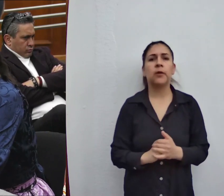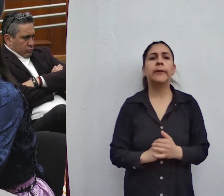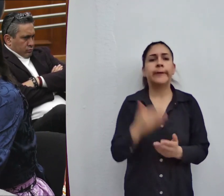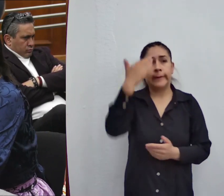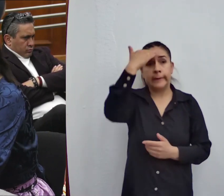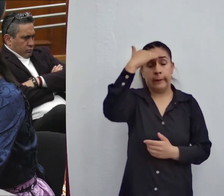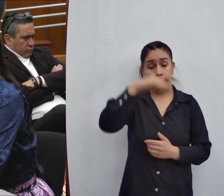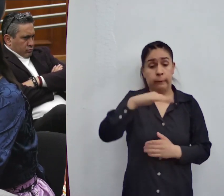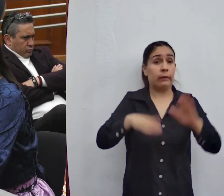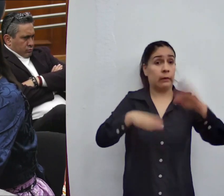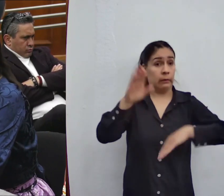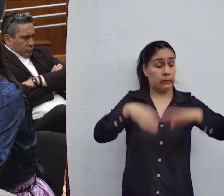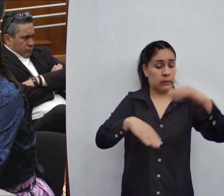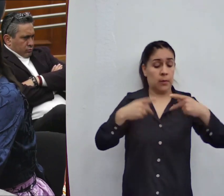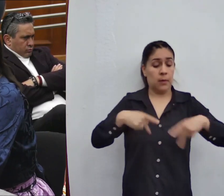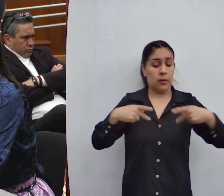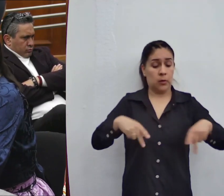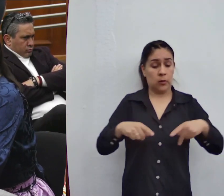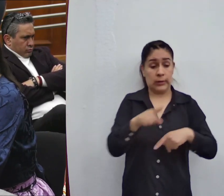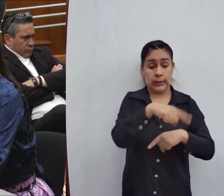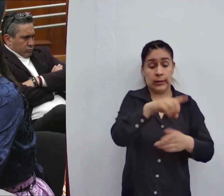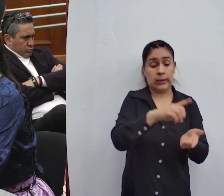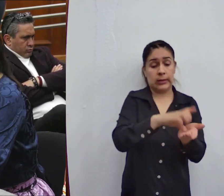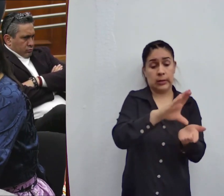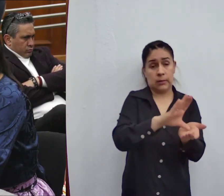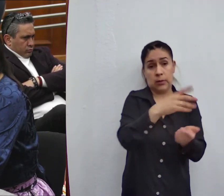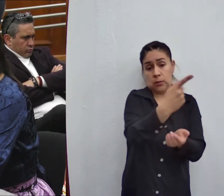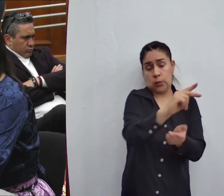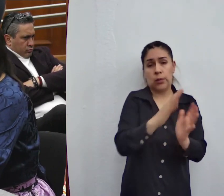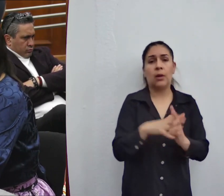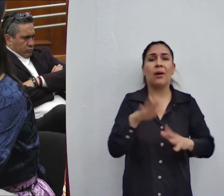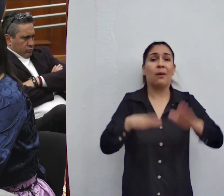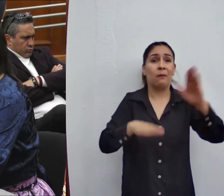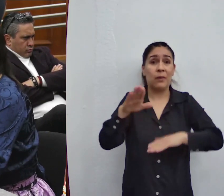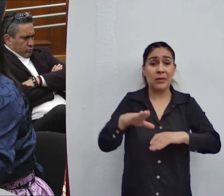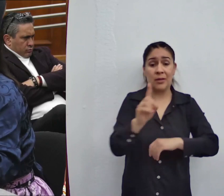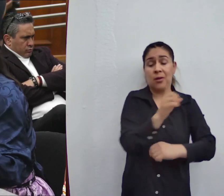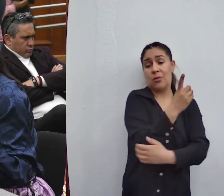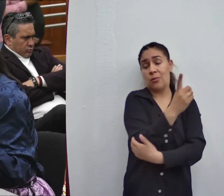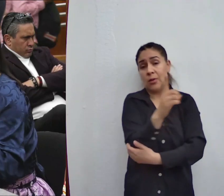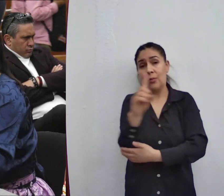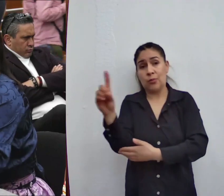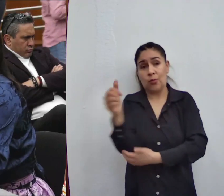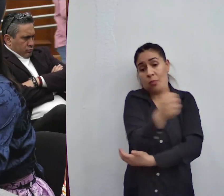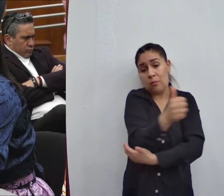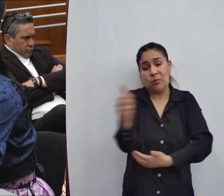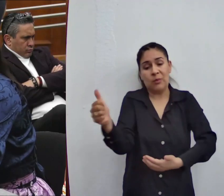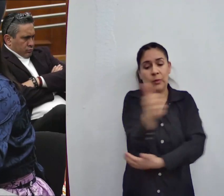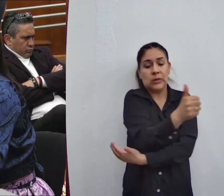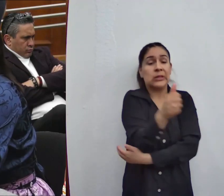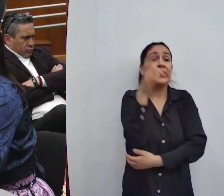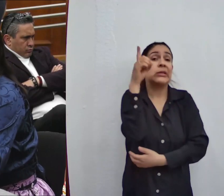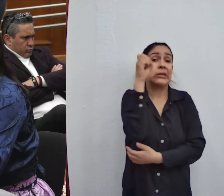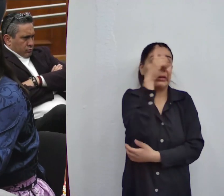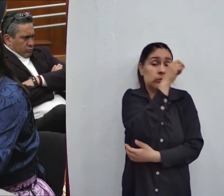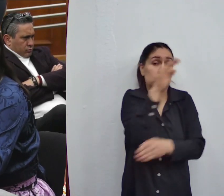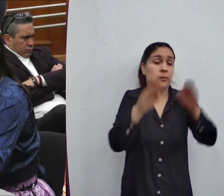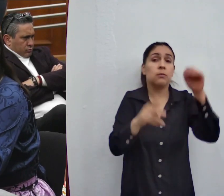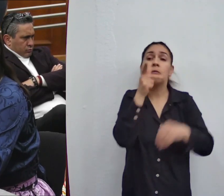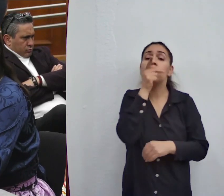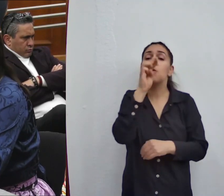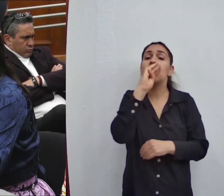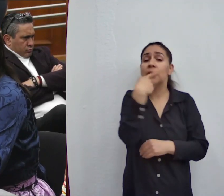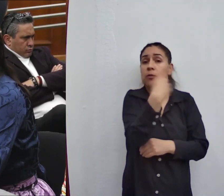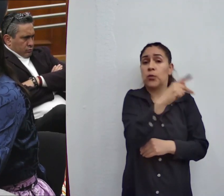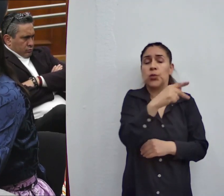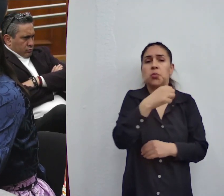trabajo transportarlas y que no cuentan con los medios, no cuentan con los cuidadores, sus padres ya son adultos,